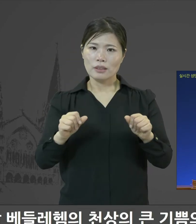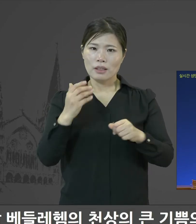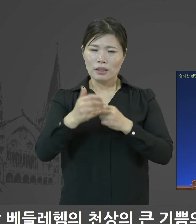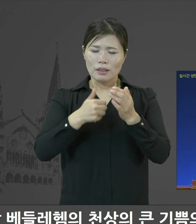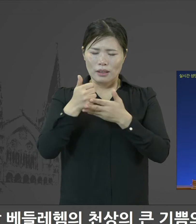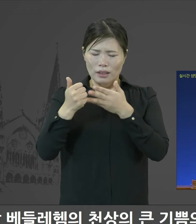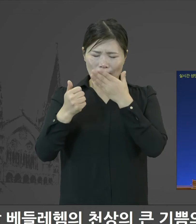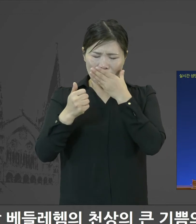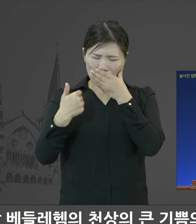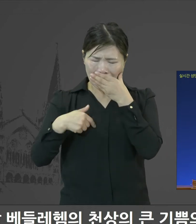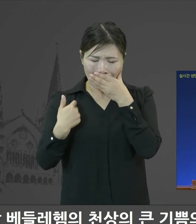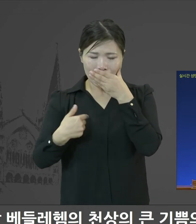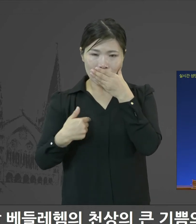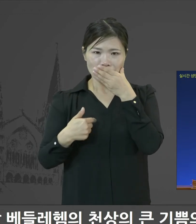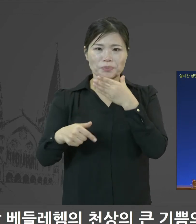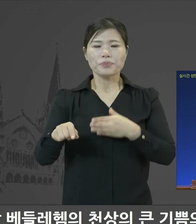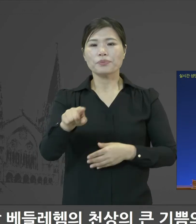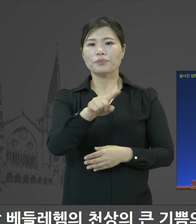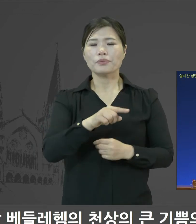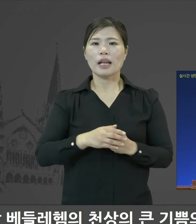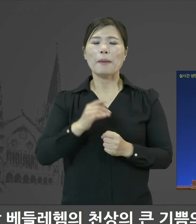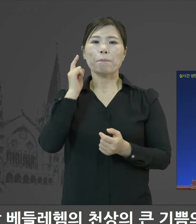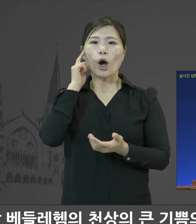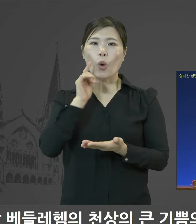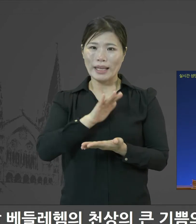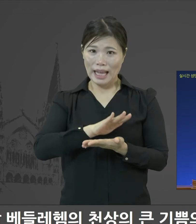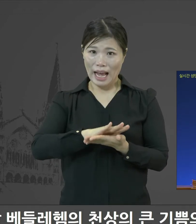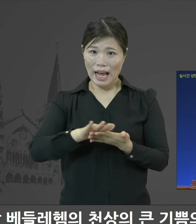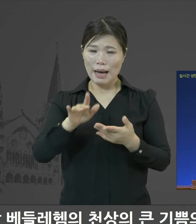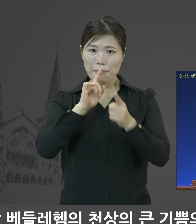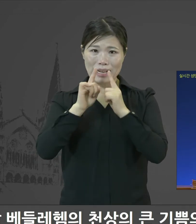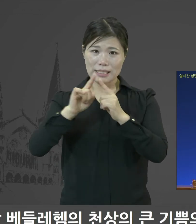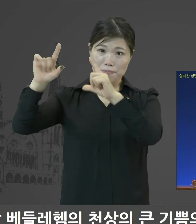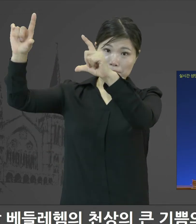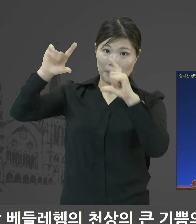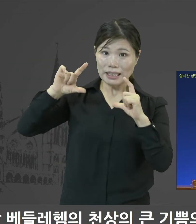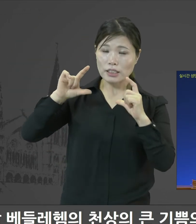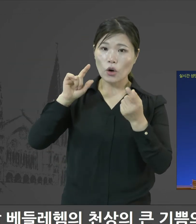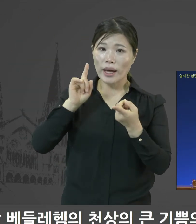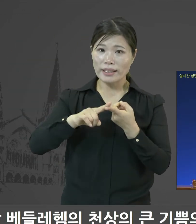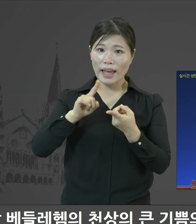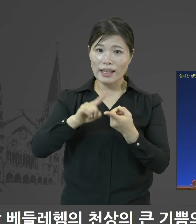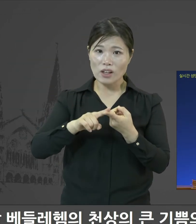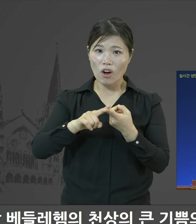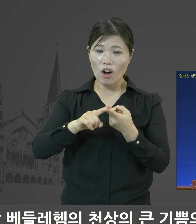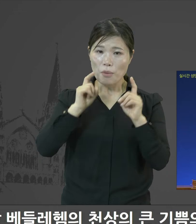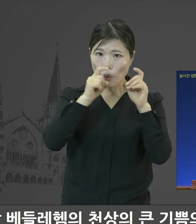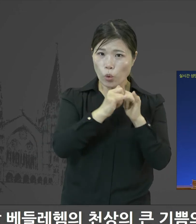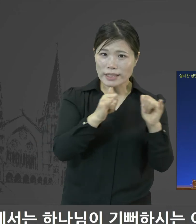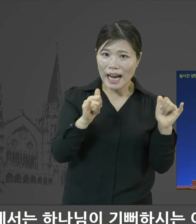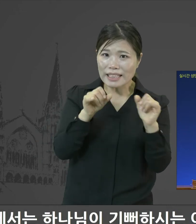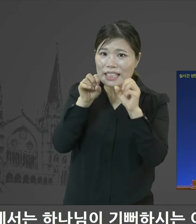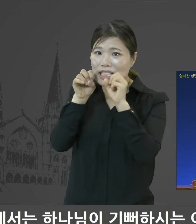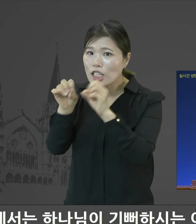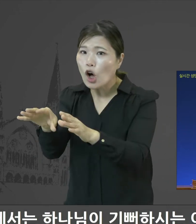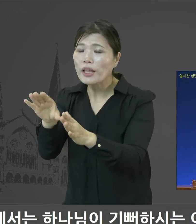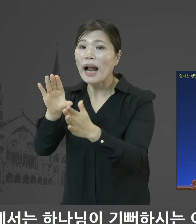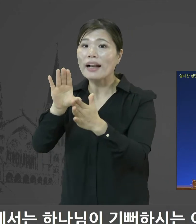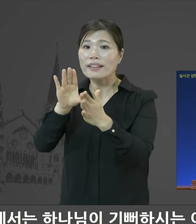하나님이 기뻐하신 이들에게 평화다라고 선포받은 그 말씀을 전하는 순간